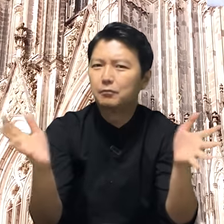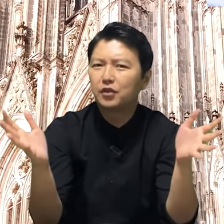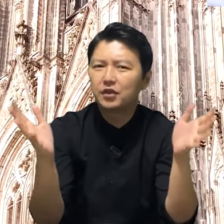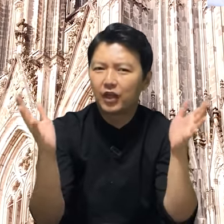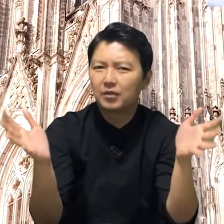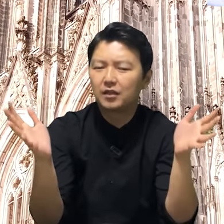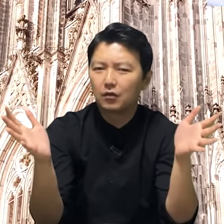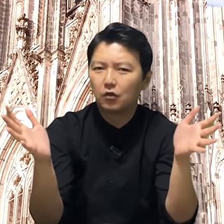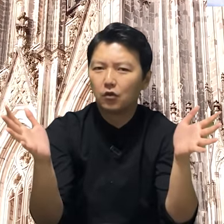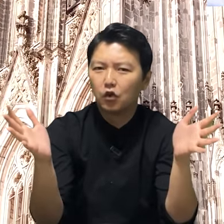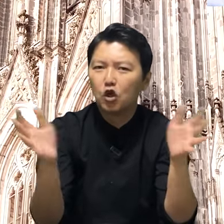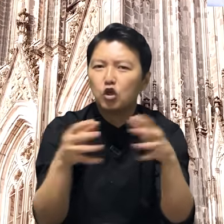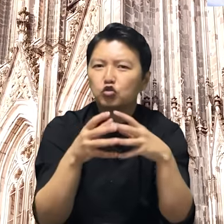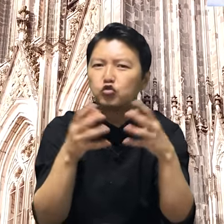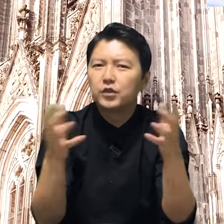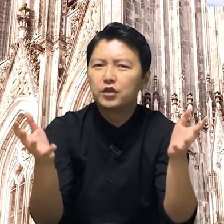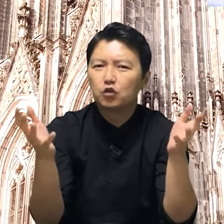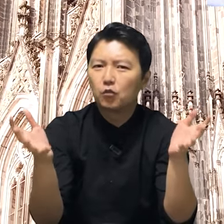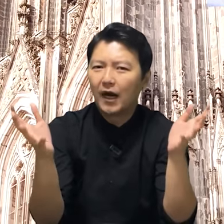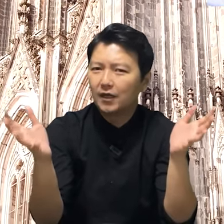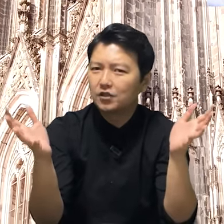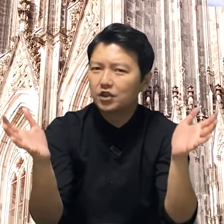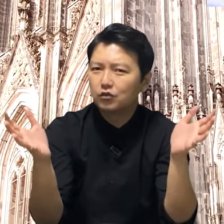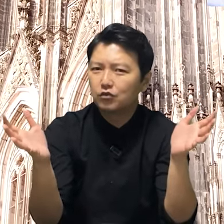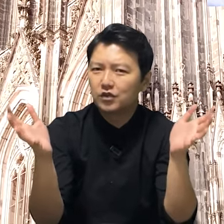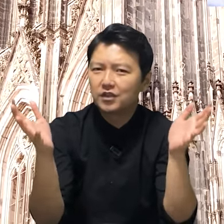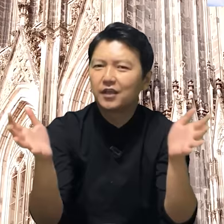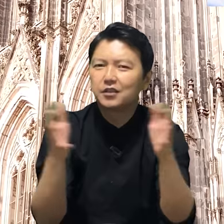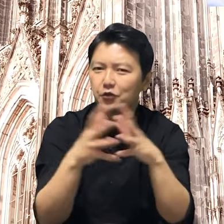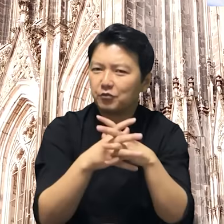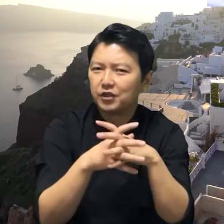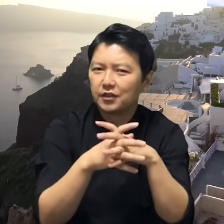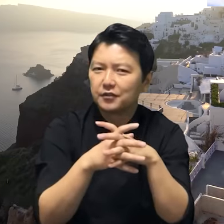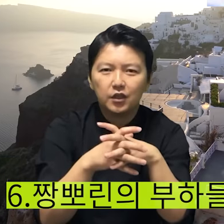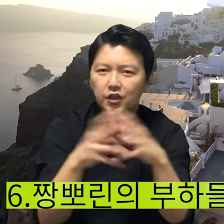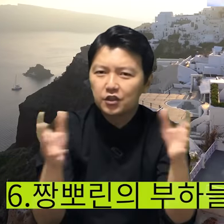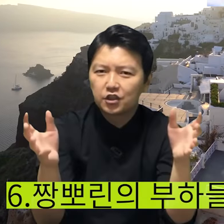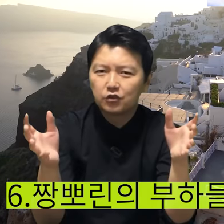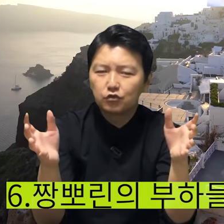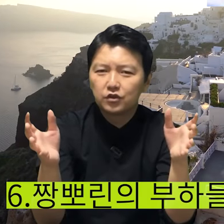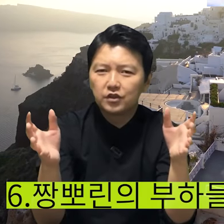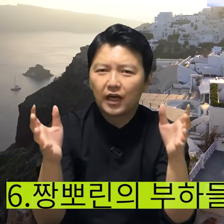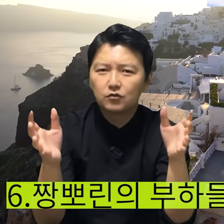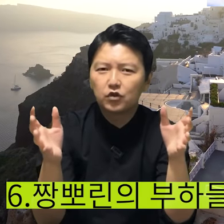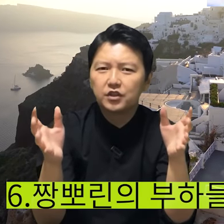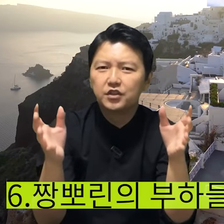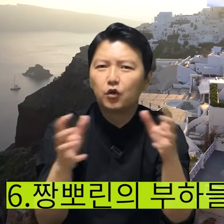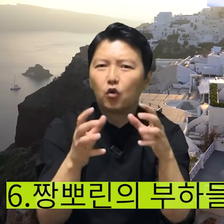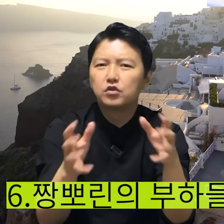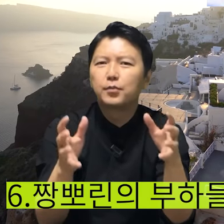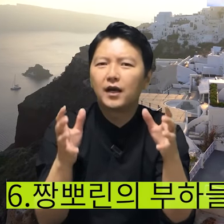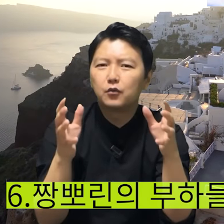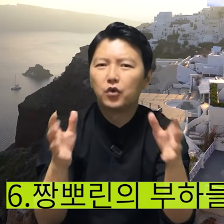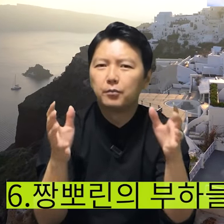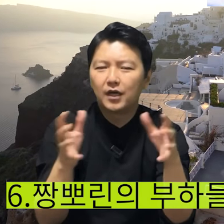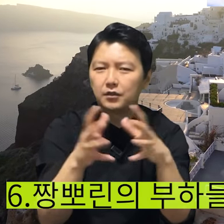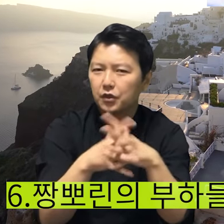단번에 대박났고 주변에 또 많은 친구들이 생기게 됩니다. 이 친구들은 나중에 그의 오른팔 왼팔이 되는